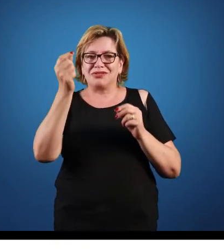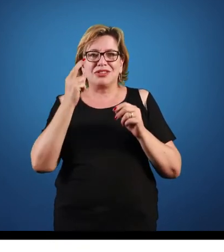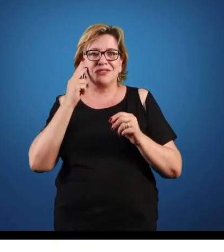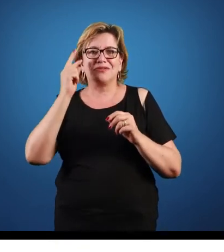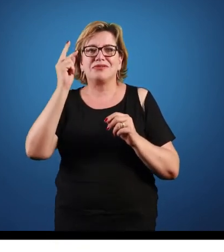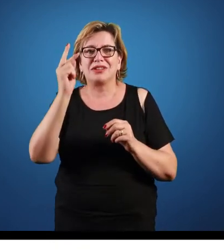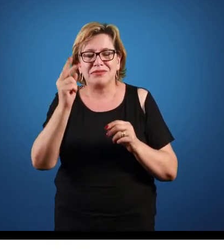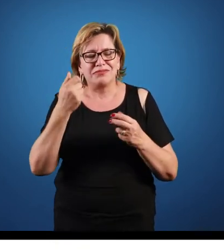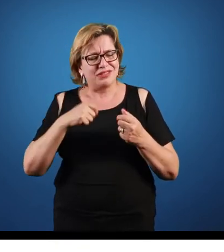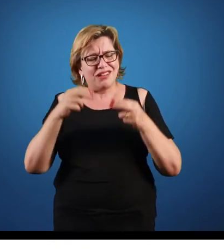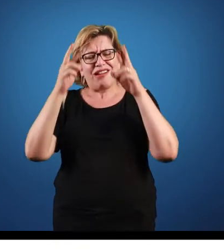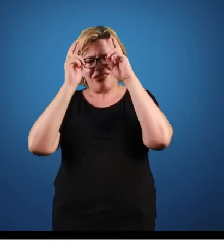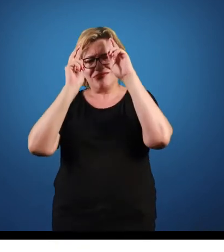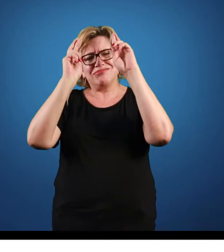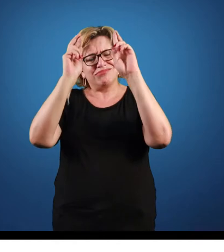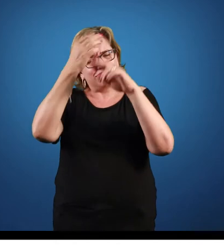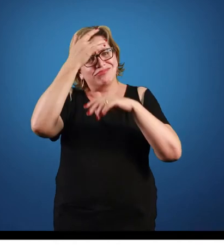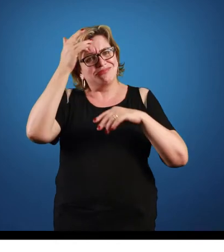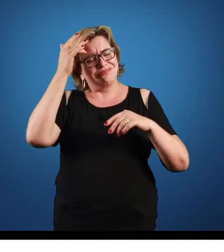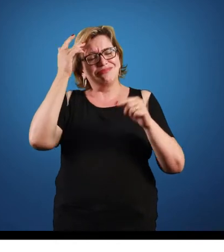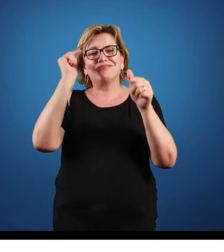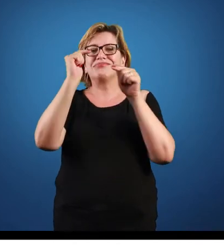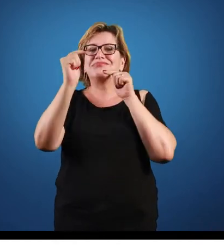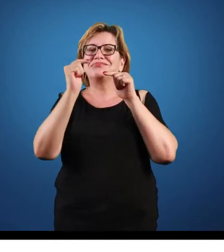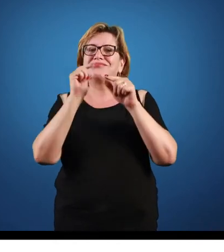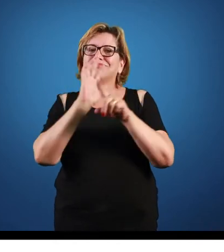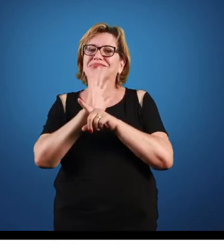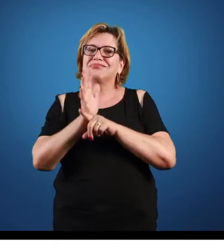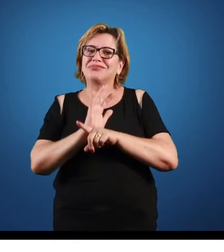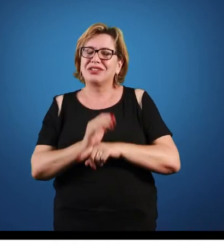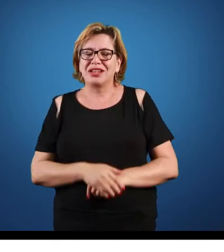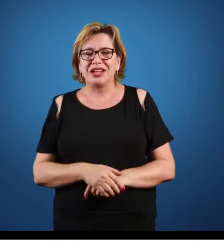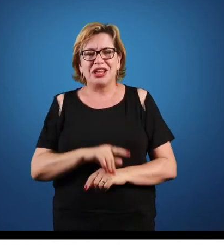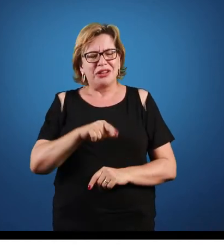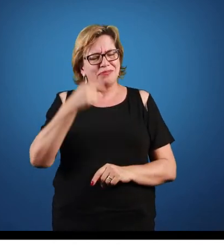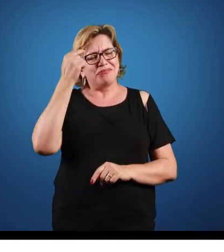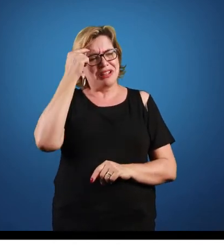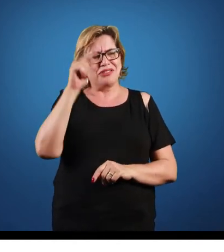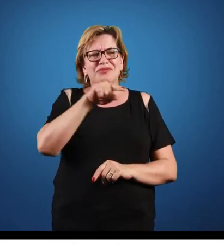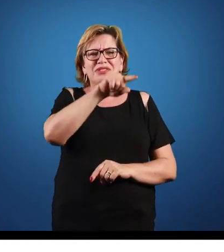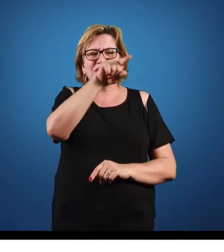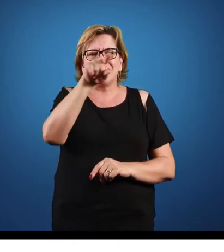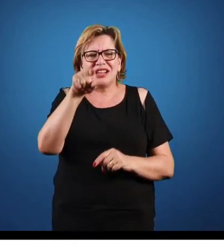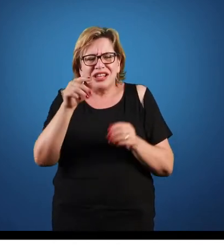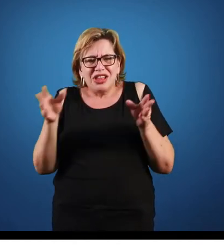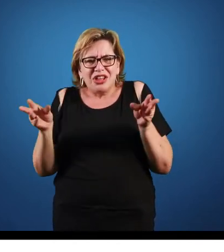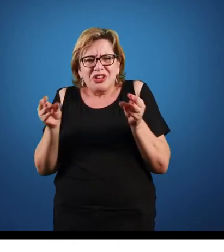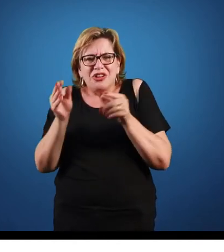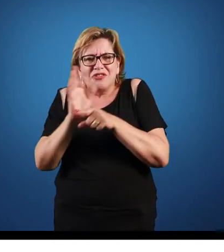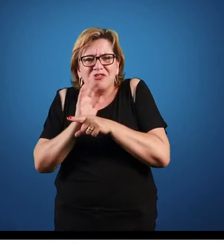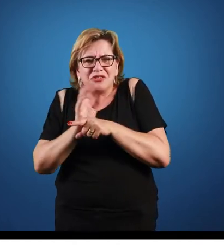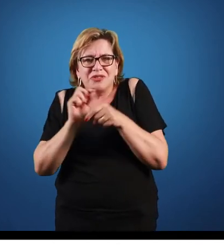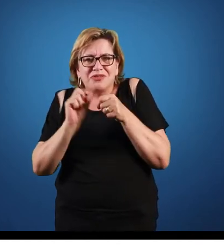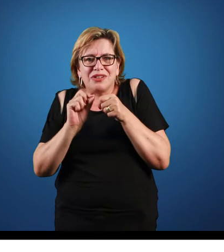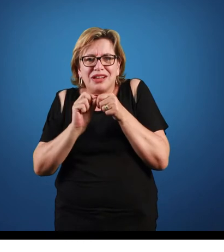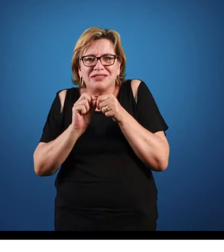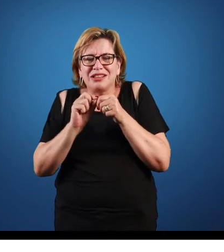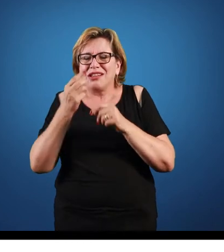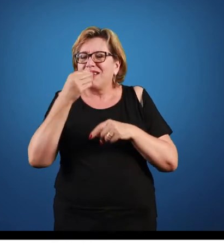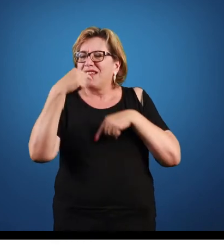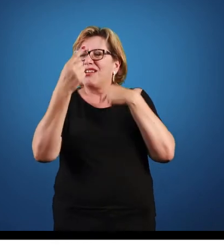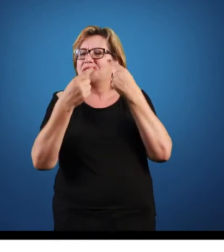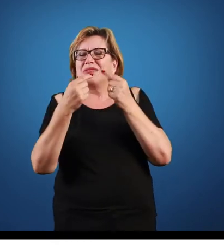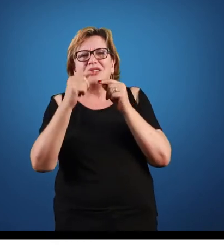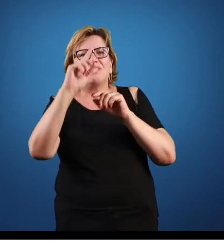pra respeitar as pessoas que trabalham naquela produção é então imagine você faz um curta coloca uma ficha técnica vai exibir seus amigos chega na hora da ficha técnica eles